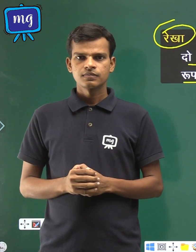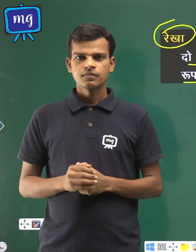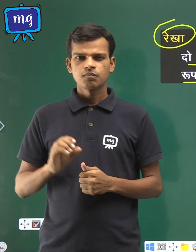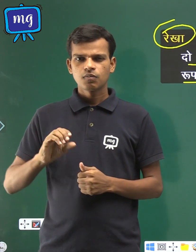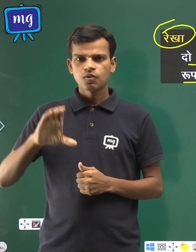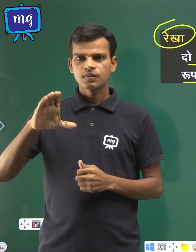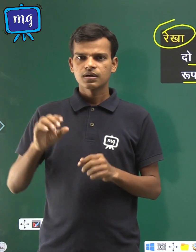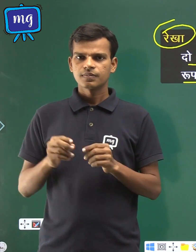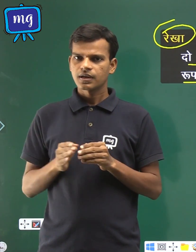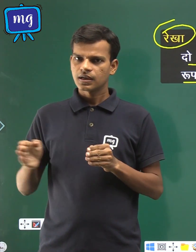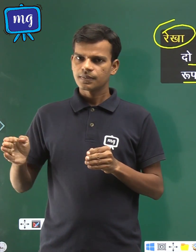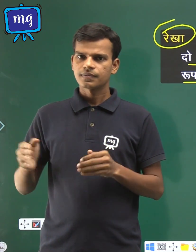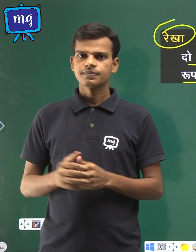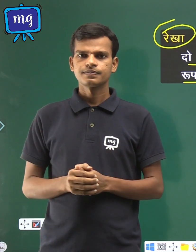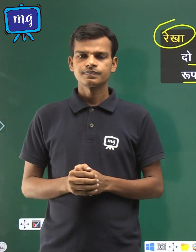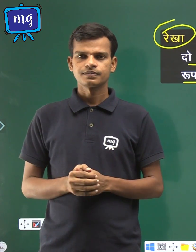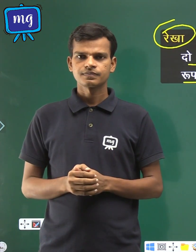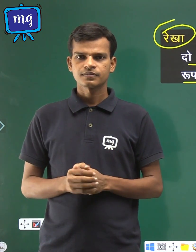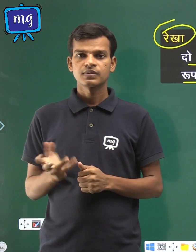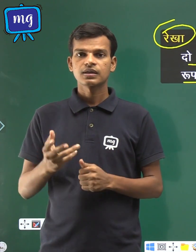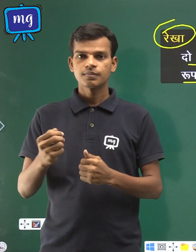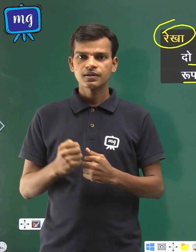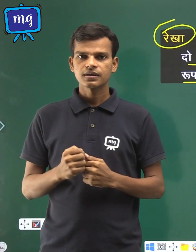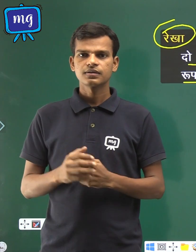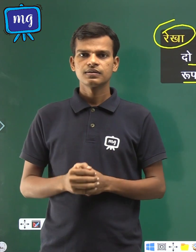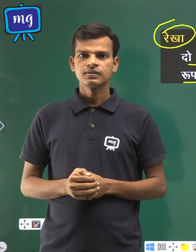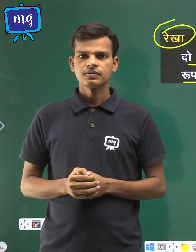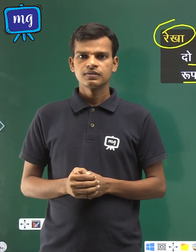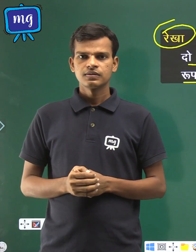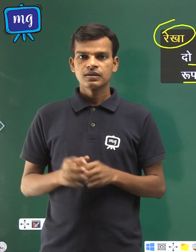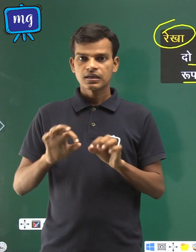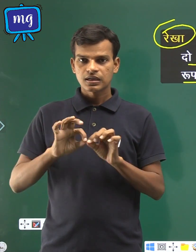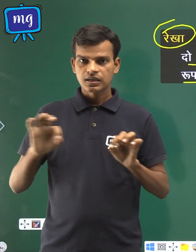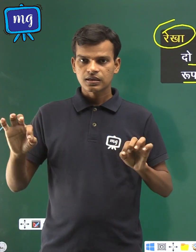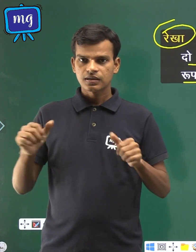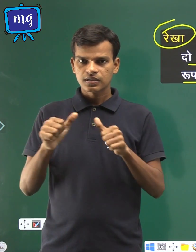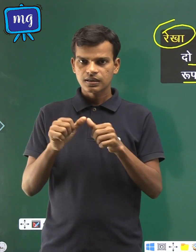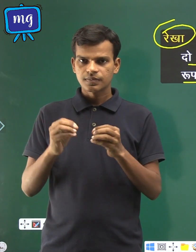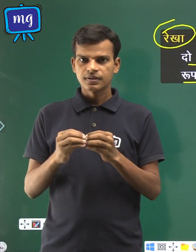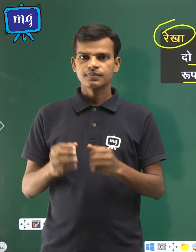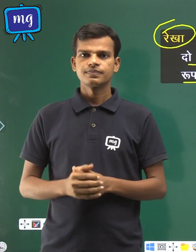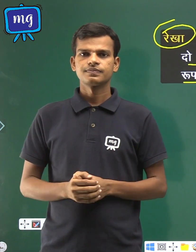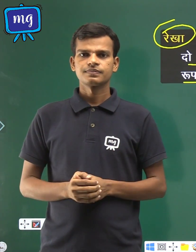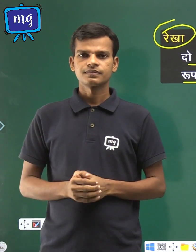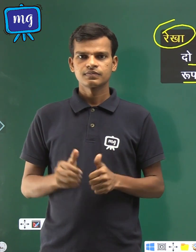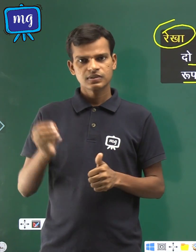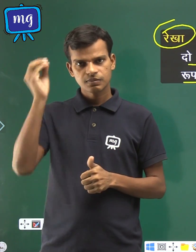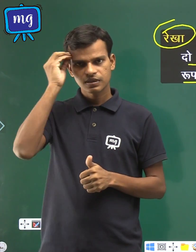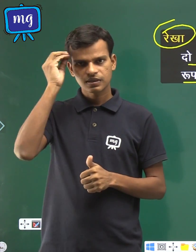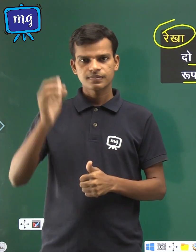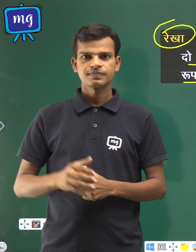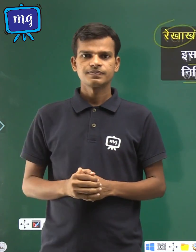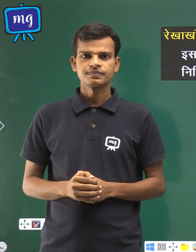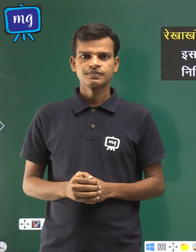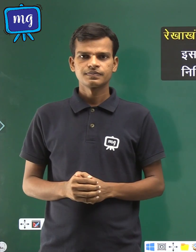अपरिमित रूप से बढ़ाएंगे तो क्या मिल गई? रेखा ए बी। समझ आ गया?